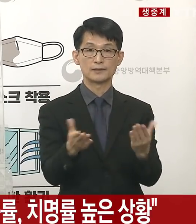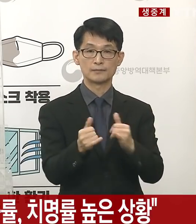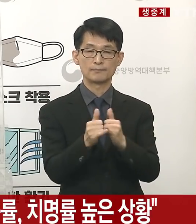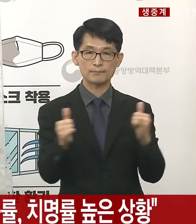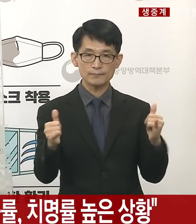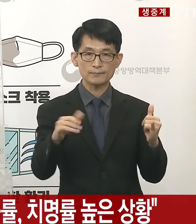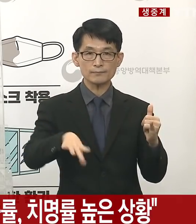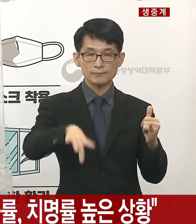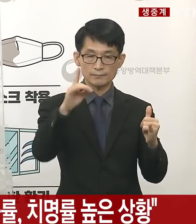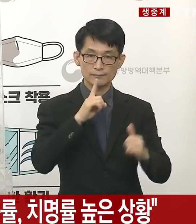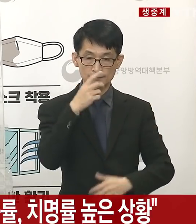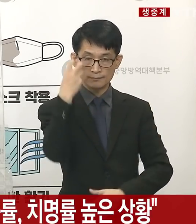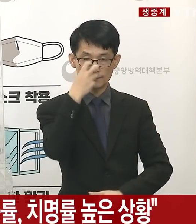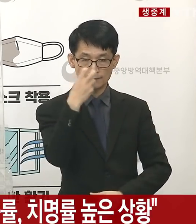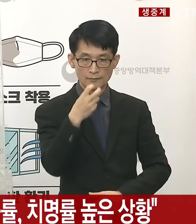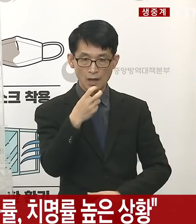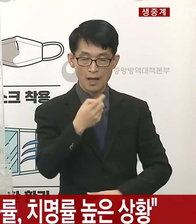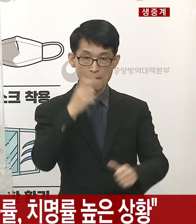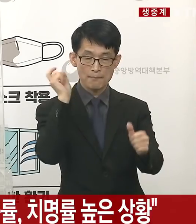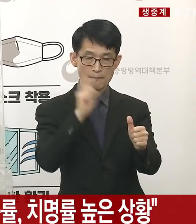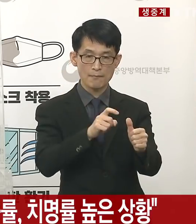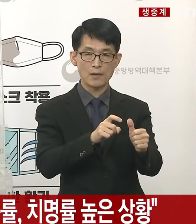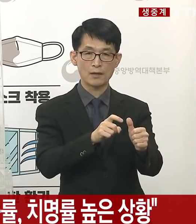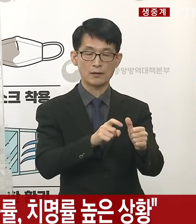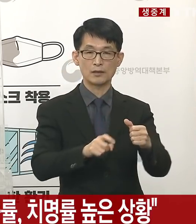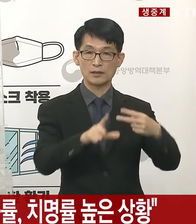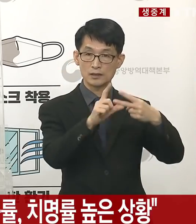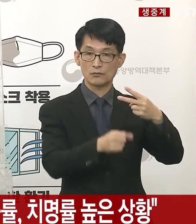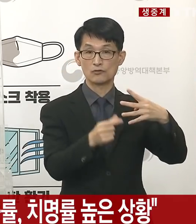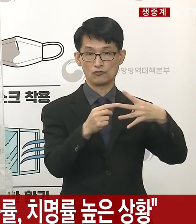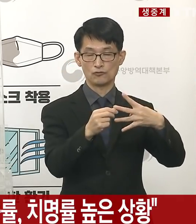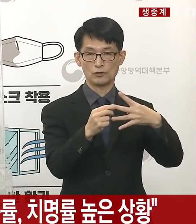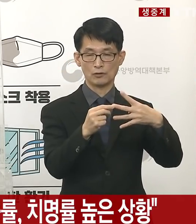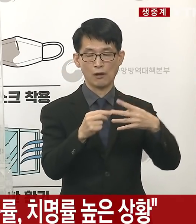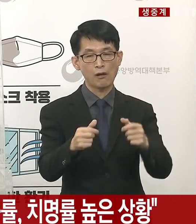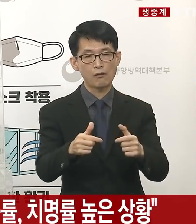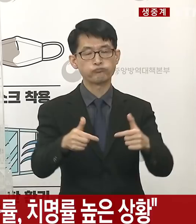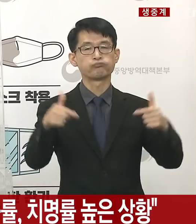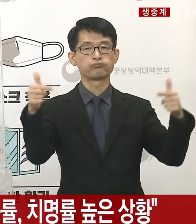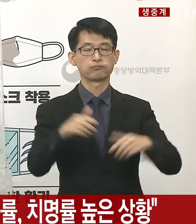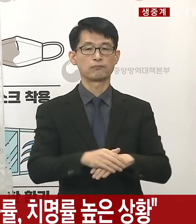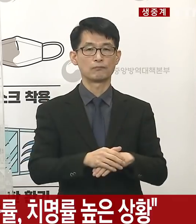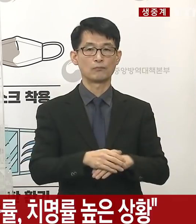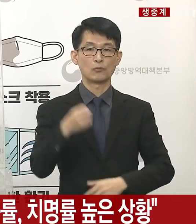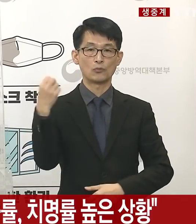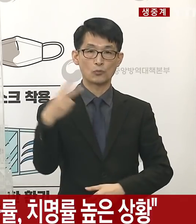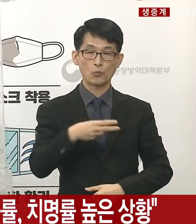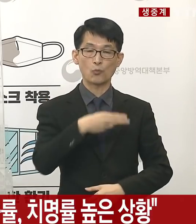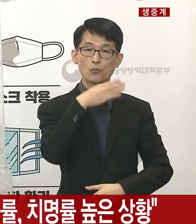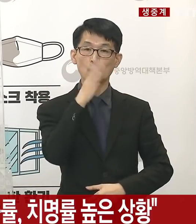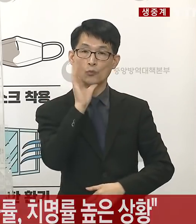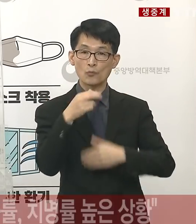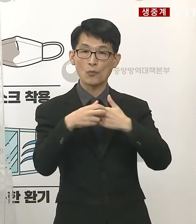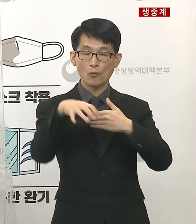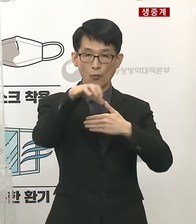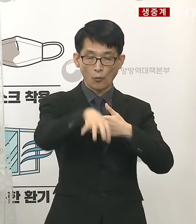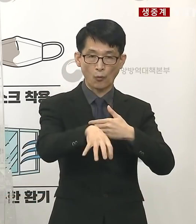종사자들의 선제검사 결과 양성자가 2월 2주에 증가하였고 또한 요양병원